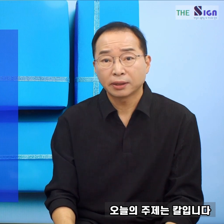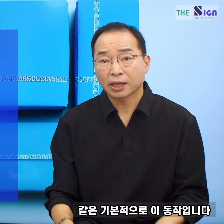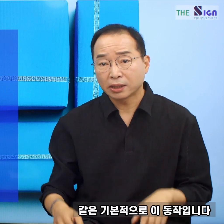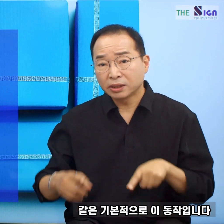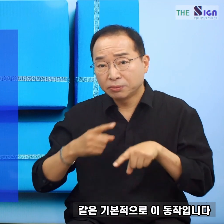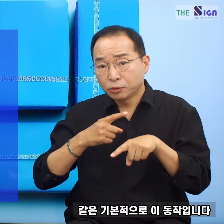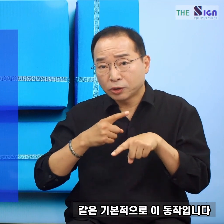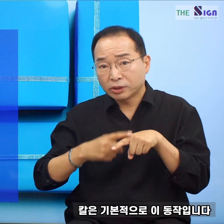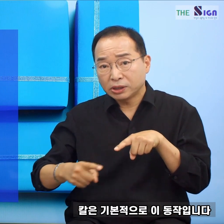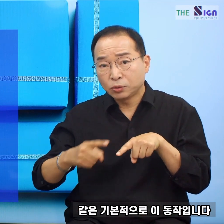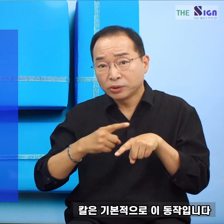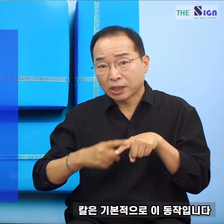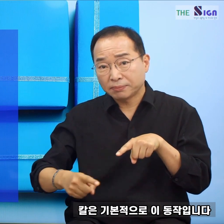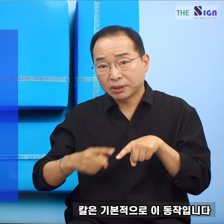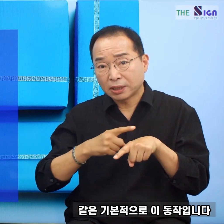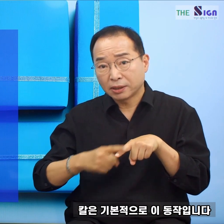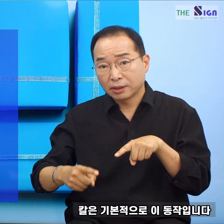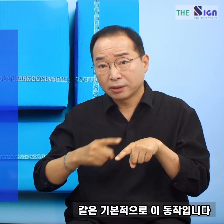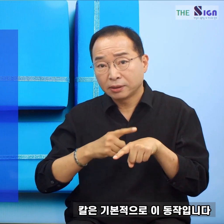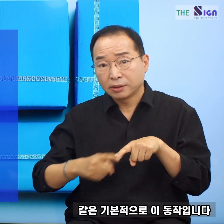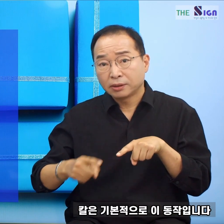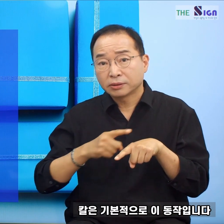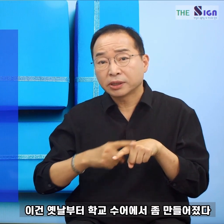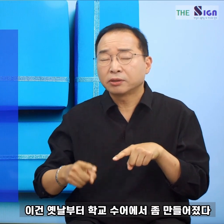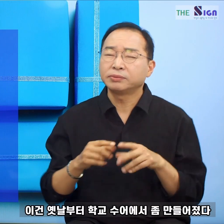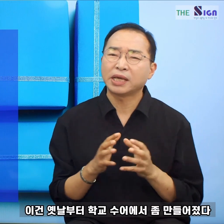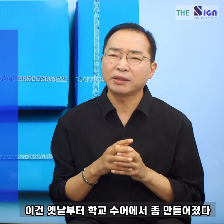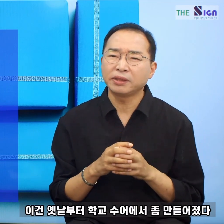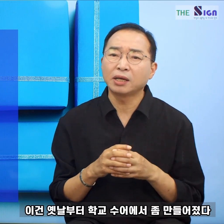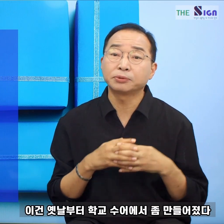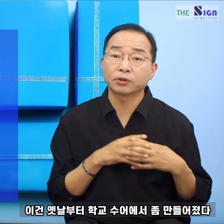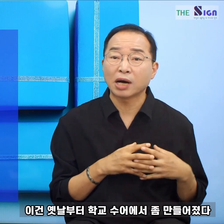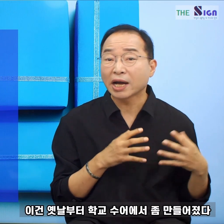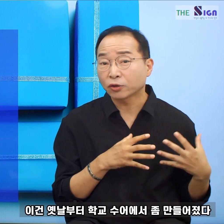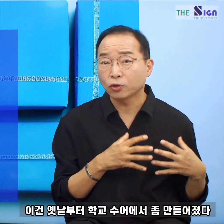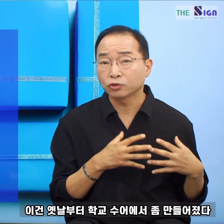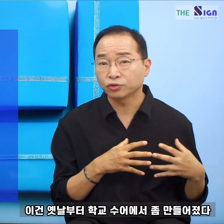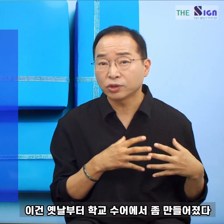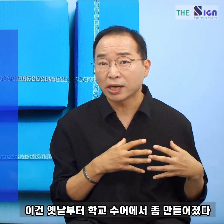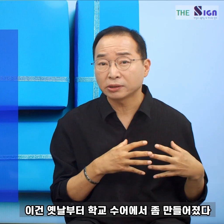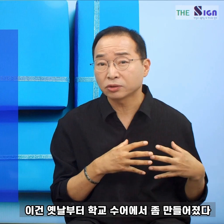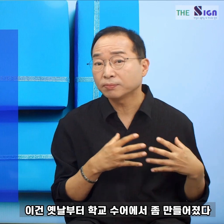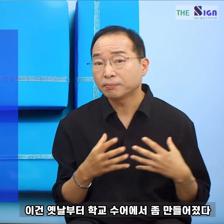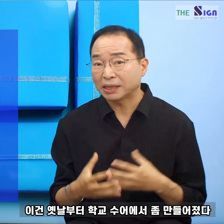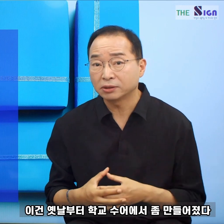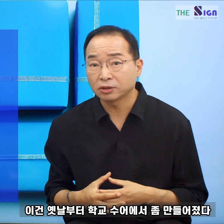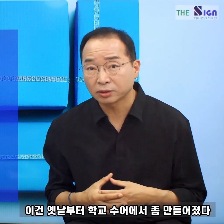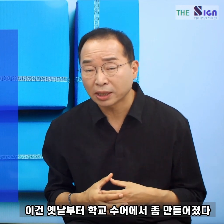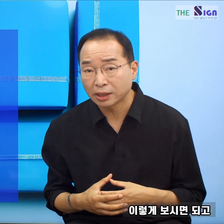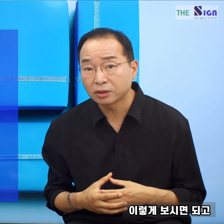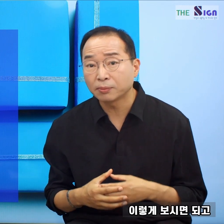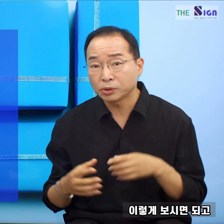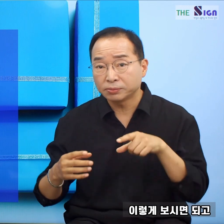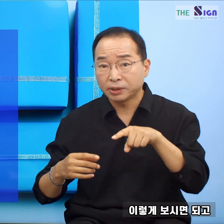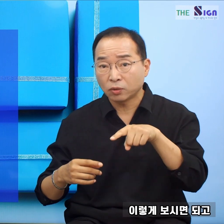칼은 기본적으로 이 동작입니다. 자, 이건 옛날부터 학교 수화에서 좀 만들어졌다 이렇게 보시면